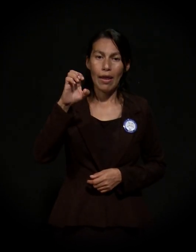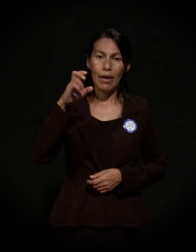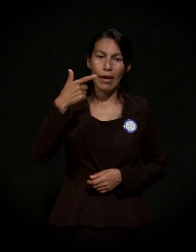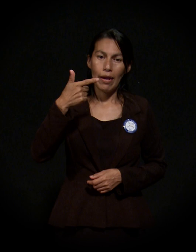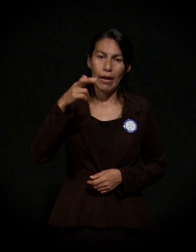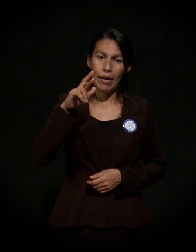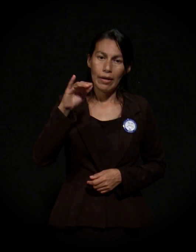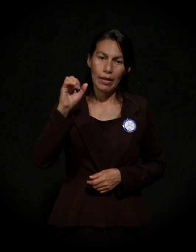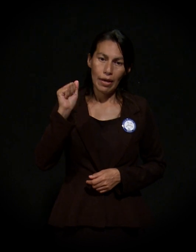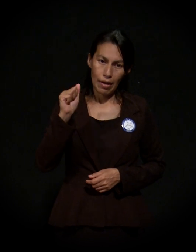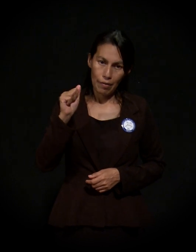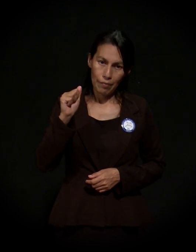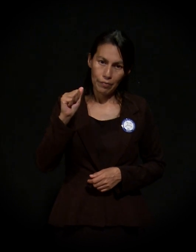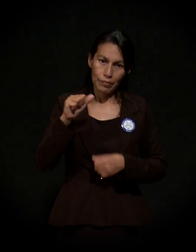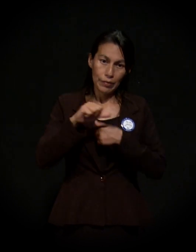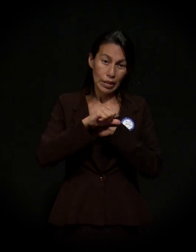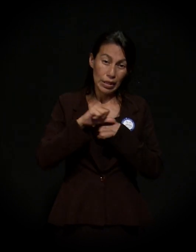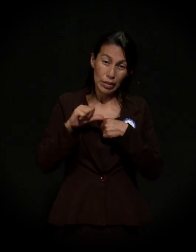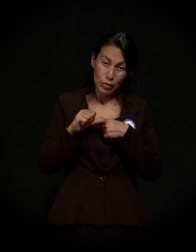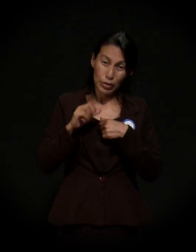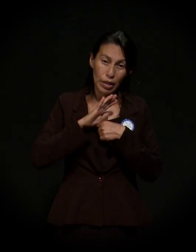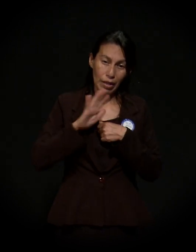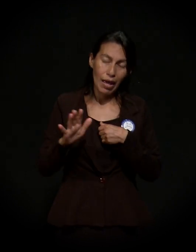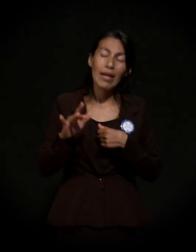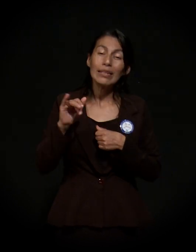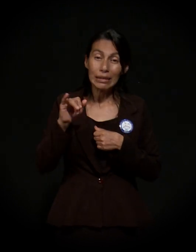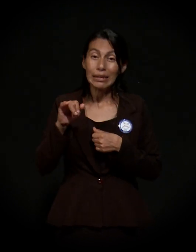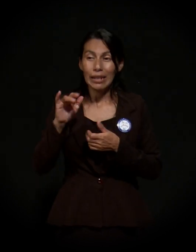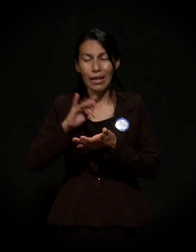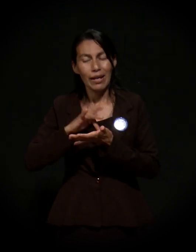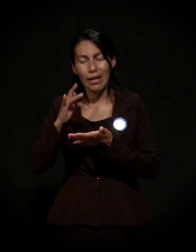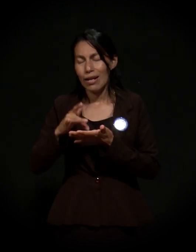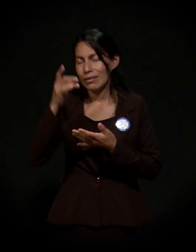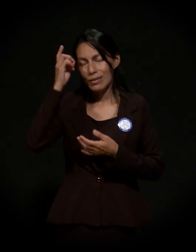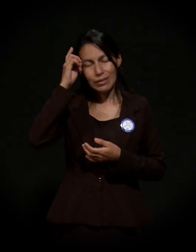Sí, gracias a Dios tuvo su cirugía.